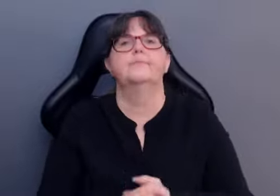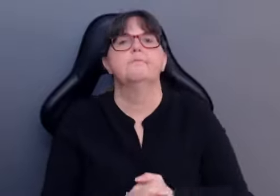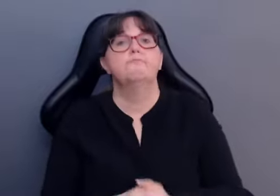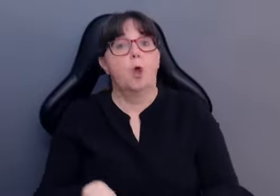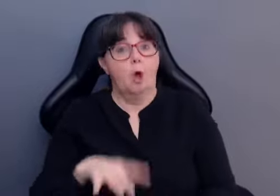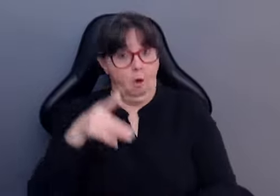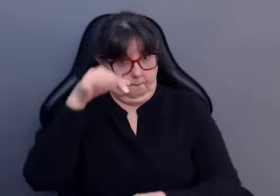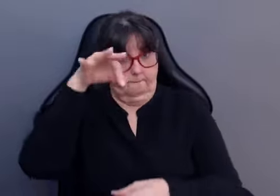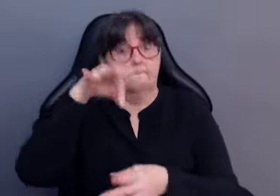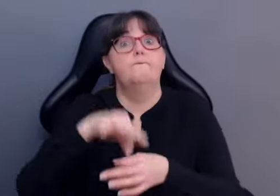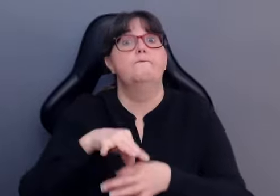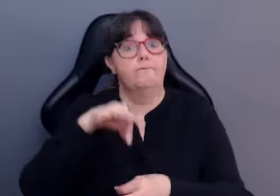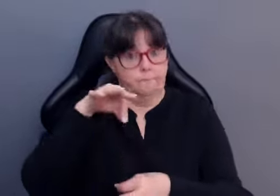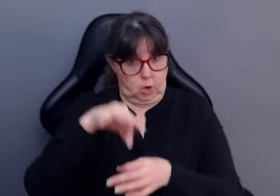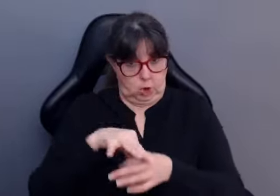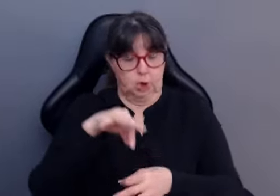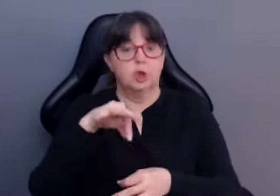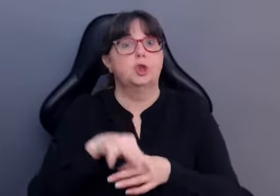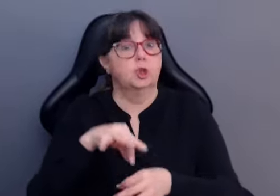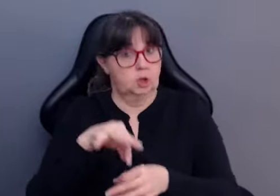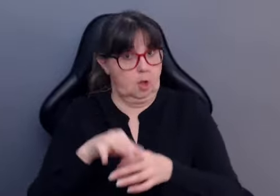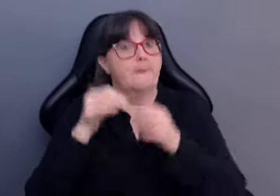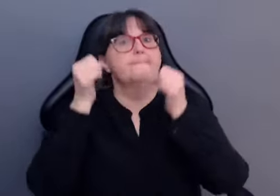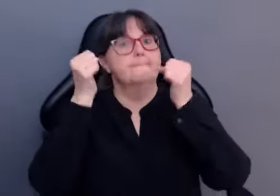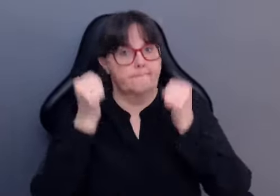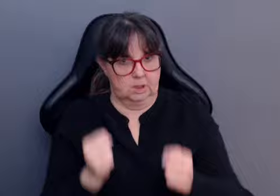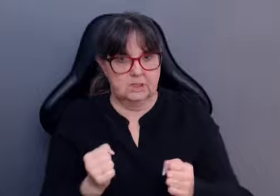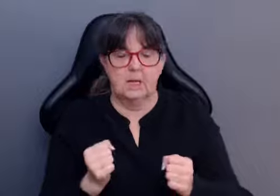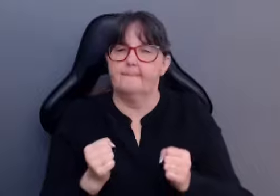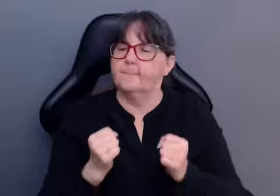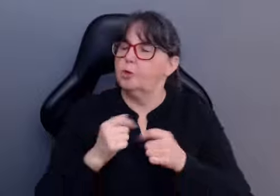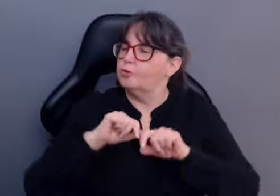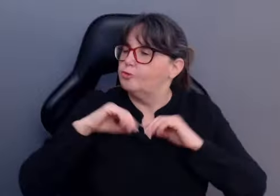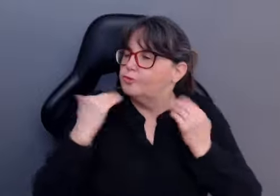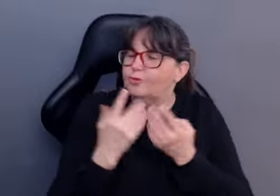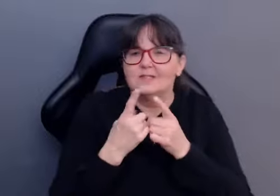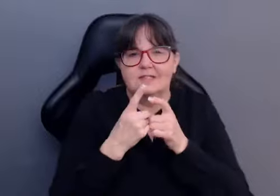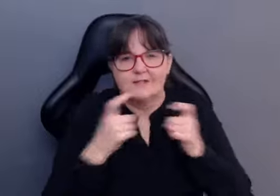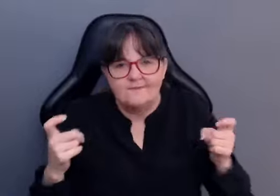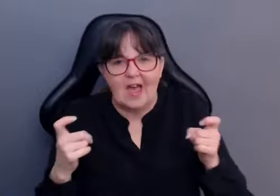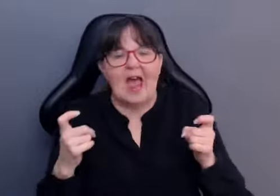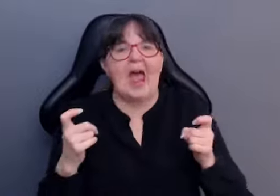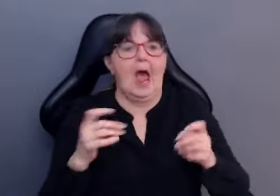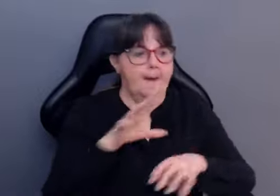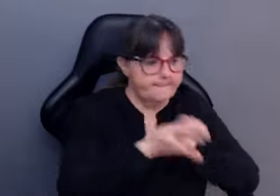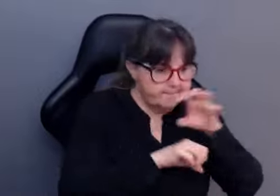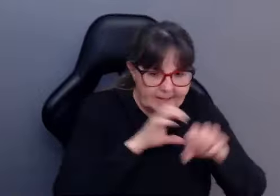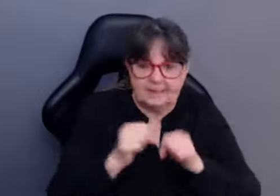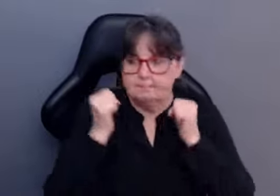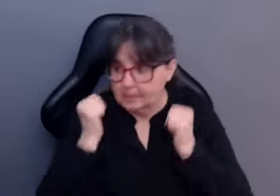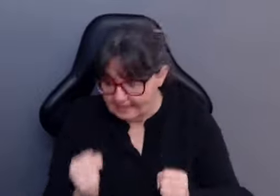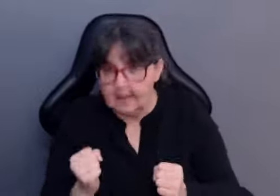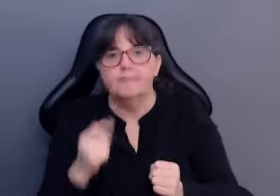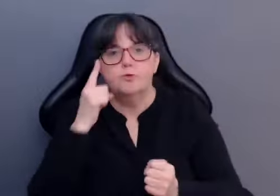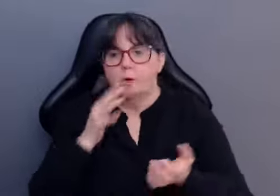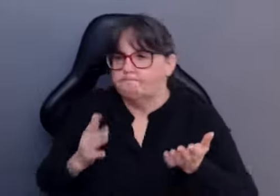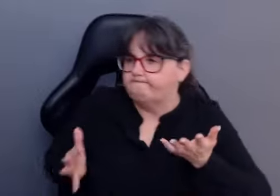tenu par tout moyen de communication permettant, à la fois, de recueillir les votes de façon à ce